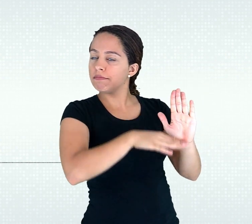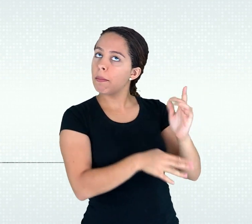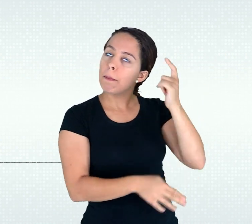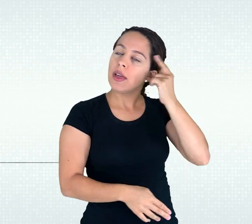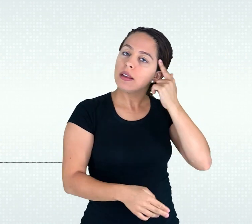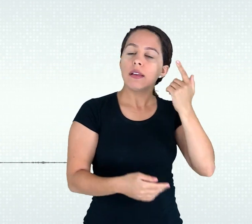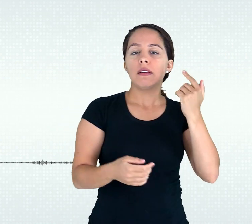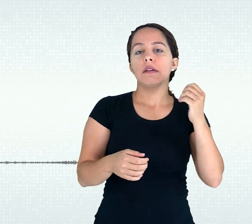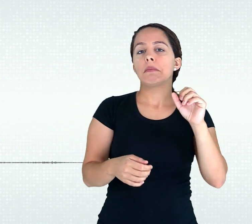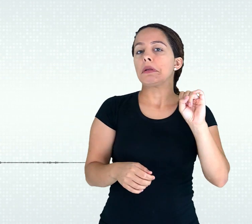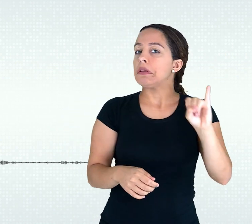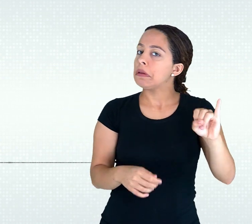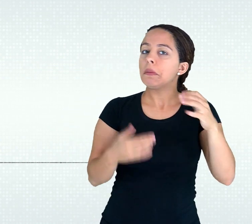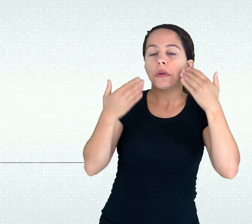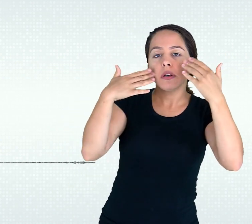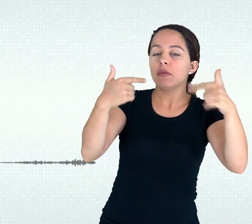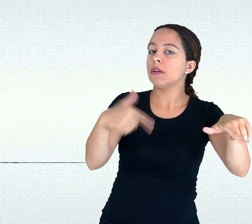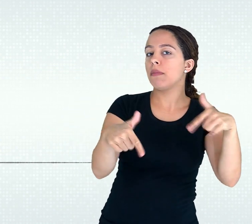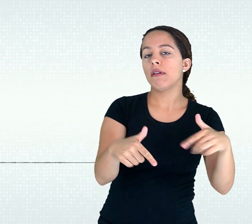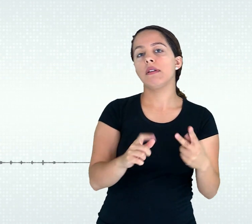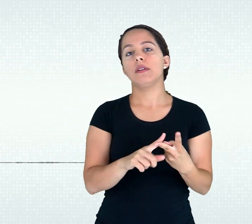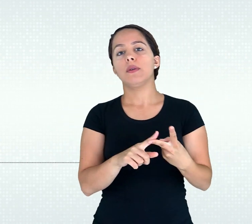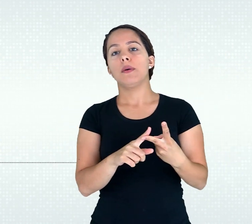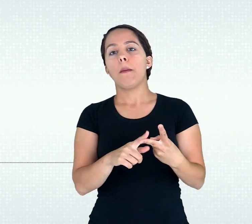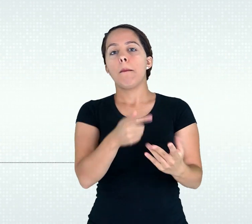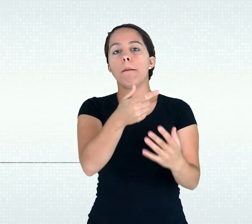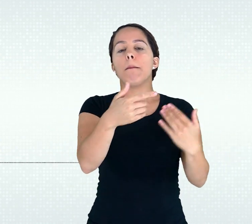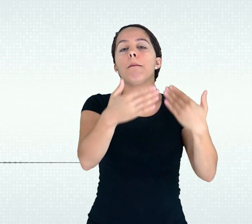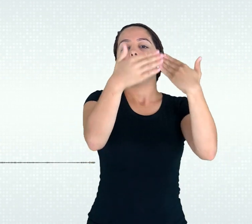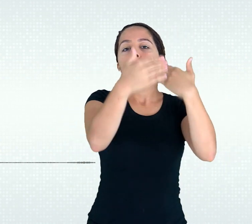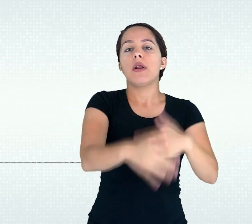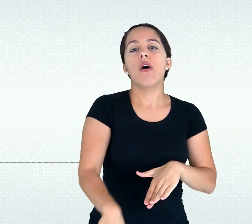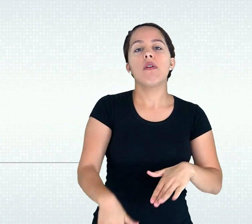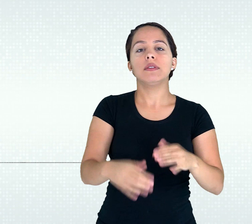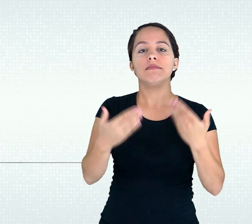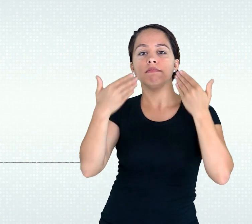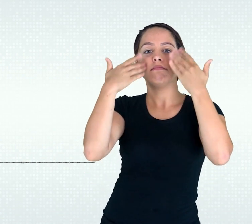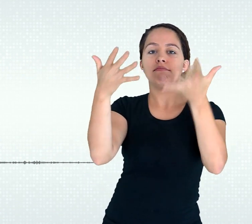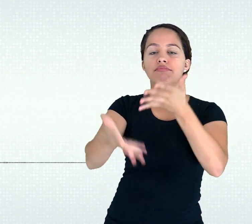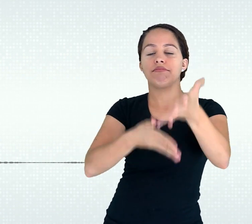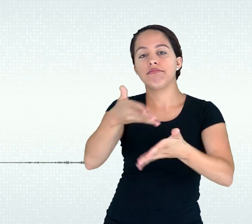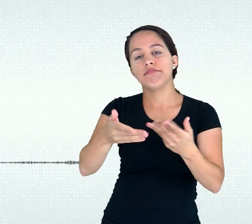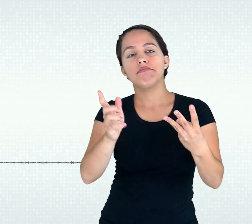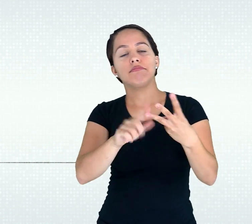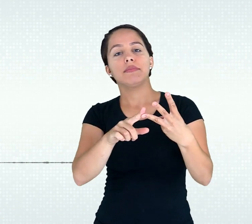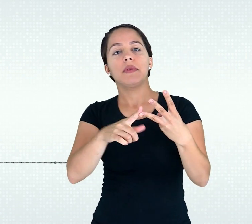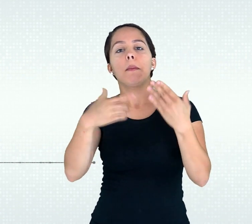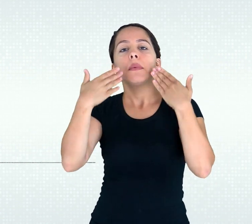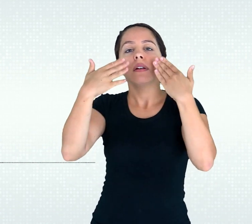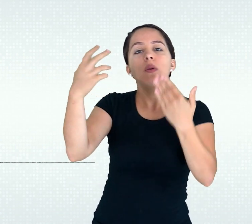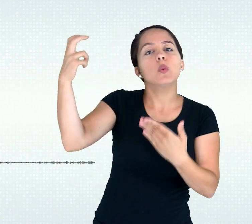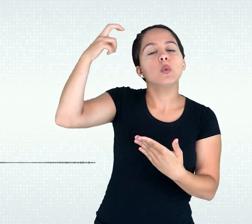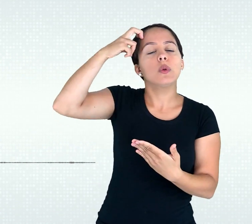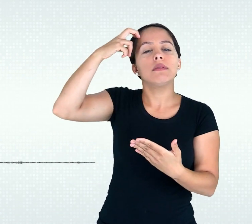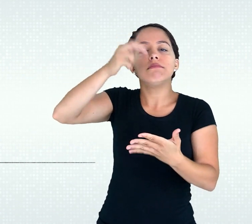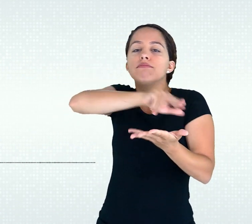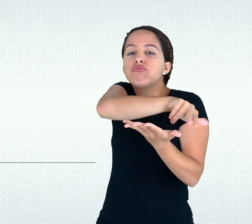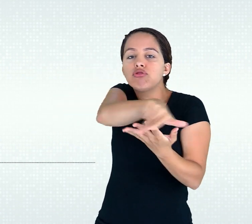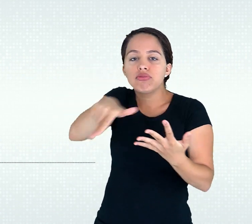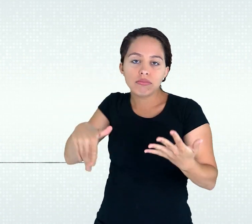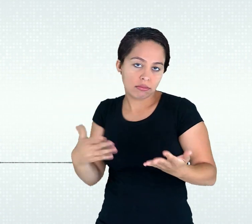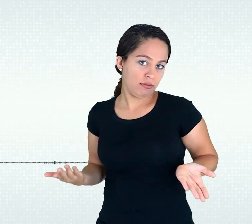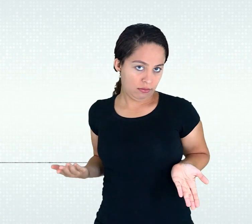docente seja a apresentação de trabalho prova oral lista de exercícios a